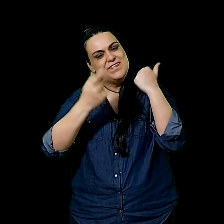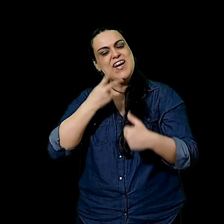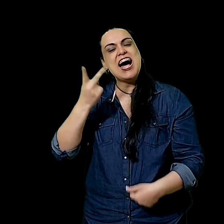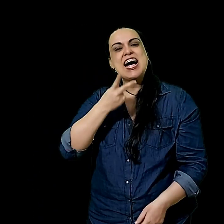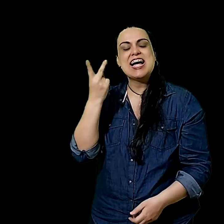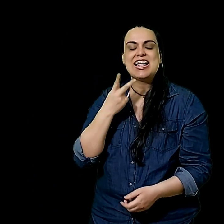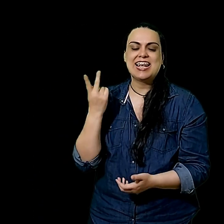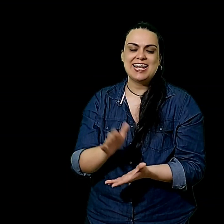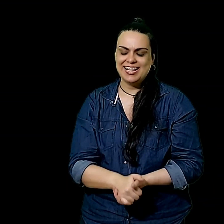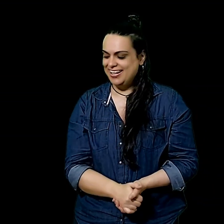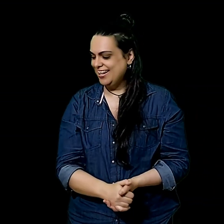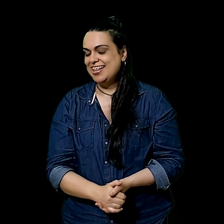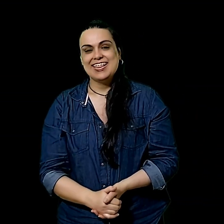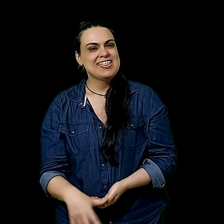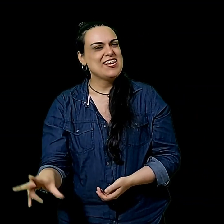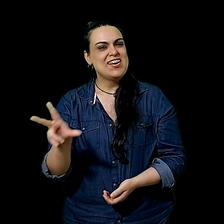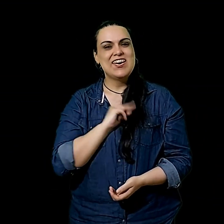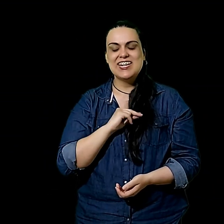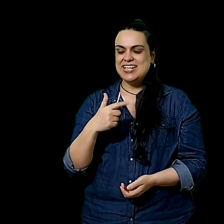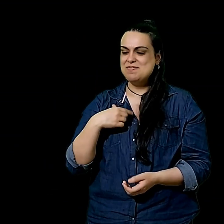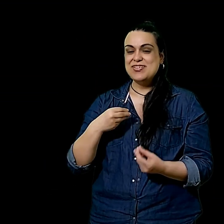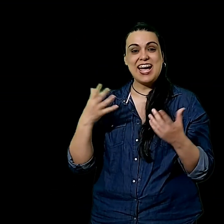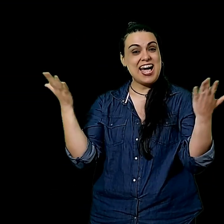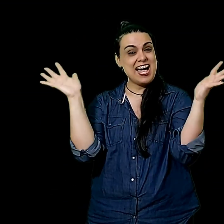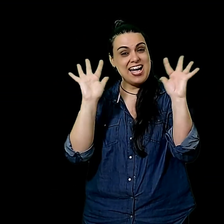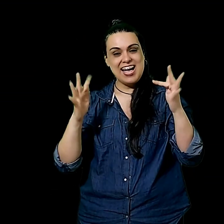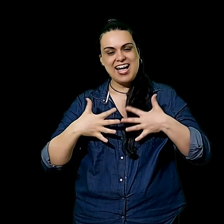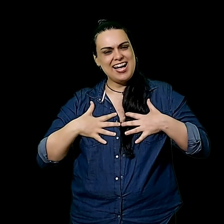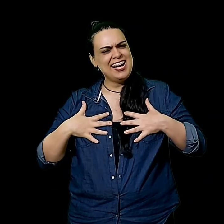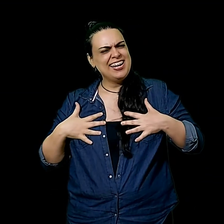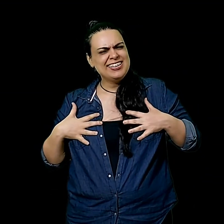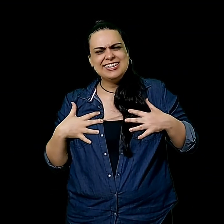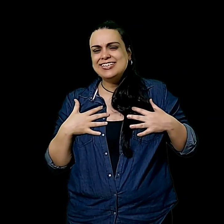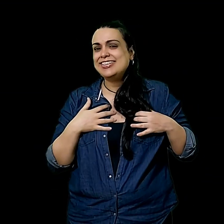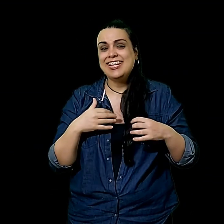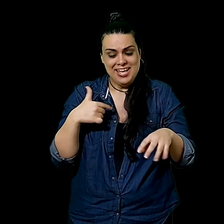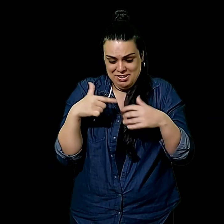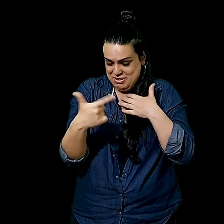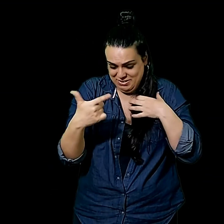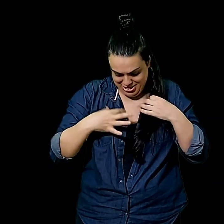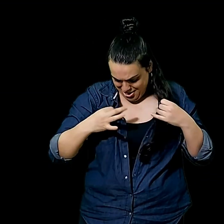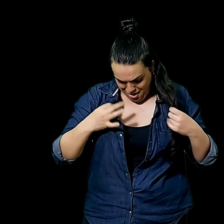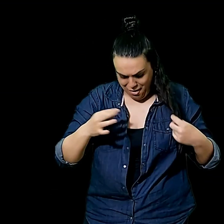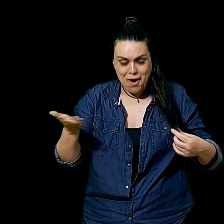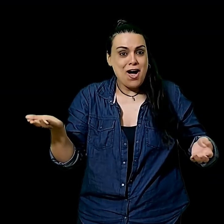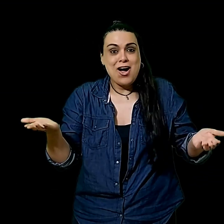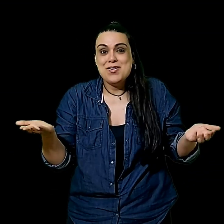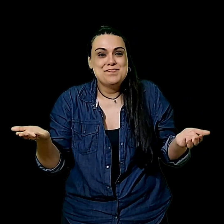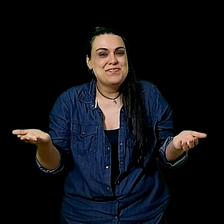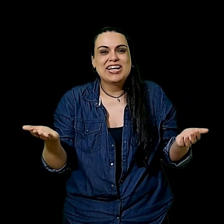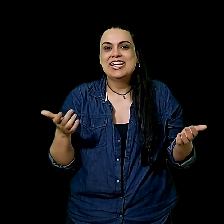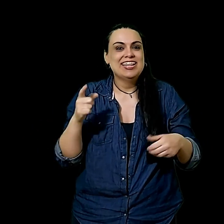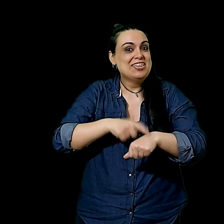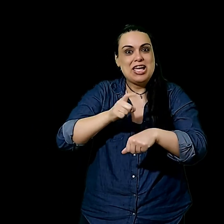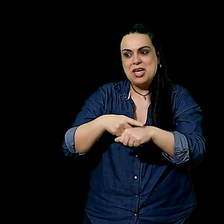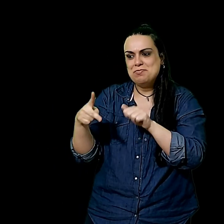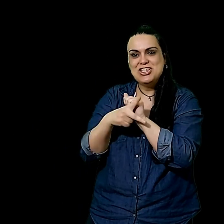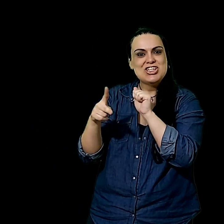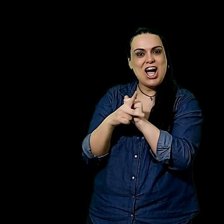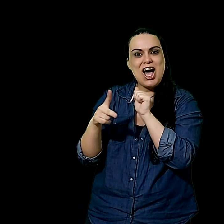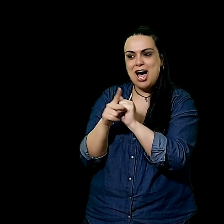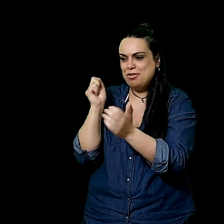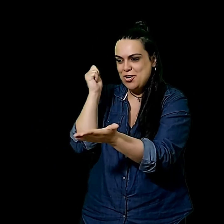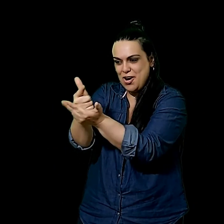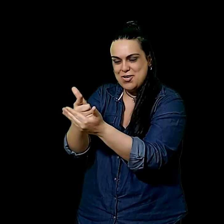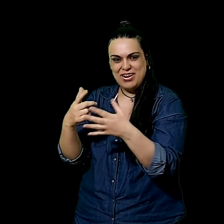Raquel, fala com a gente. Ai, gente, que alegria. Amiga, que honra. Eu não tinha nem roupa para esse evento, nem deu tempo de ir no shopping.